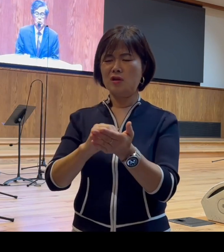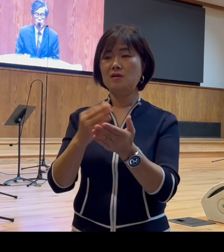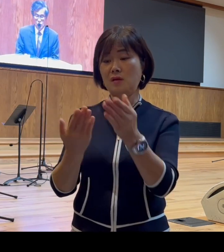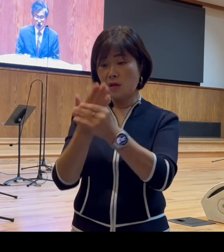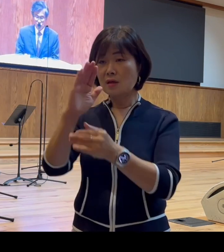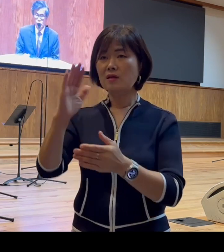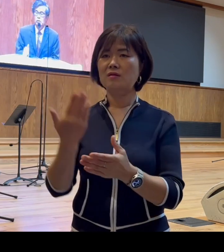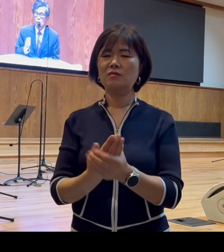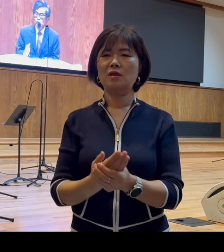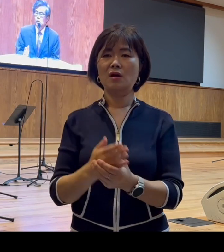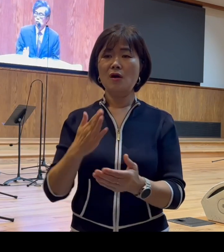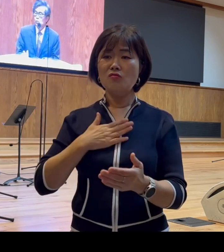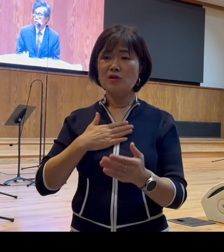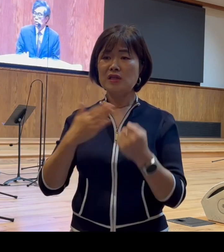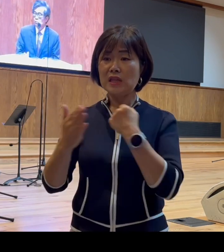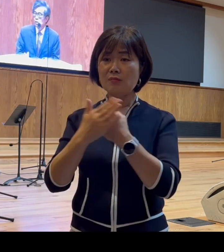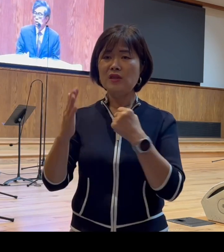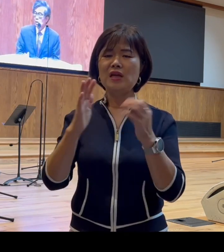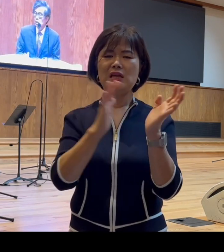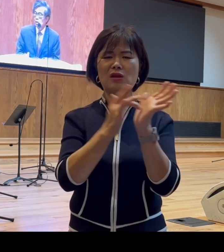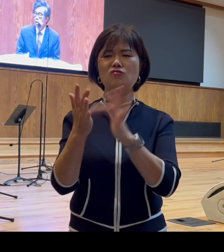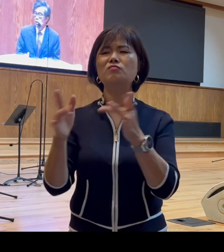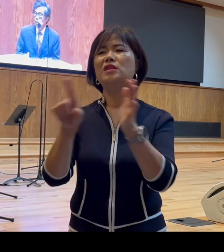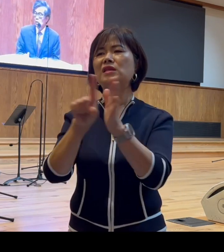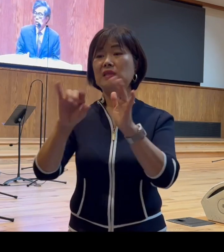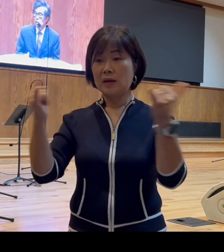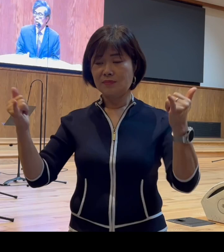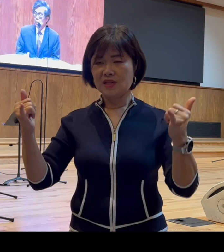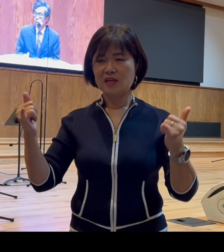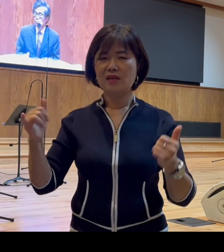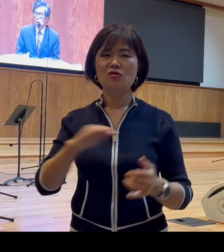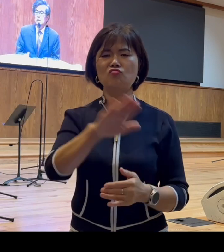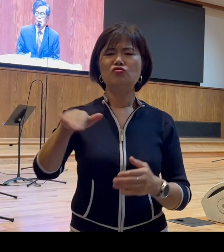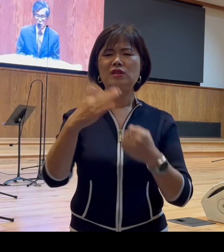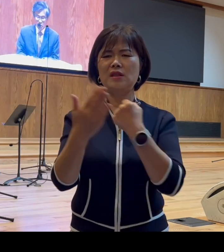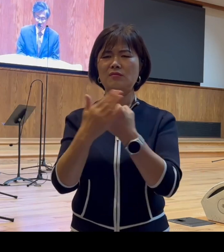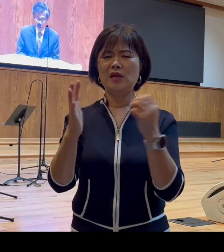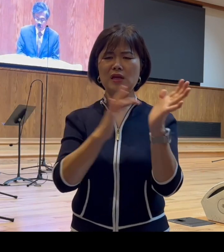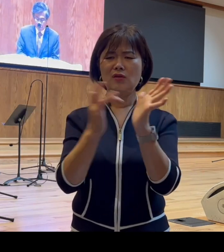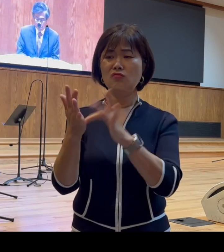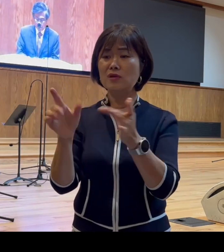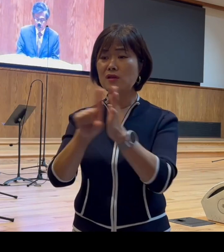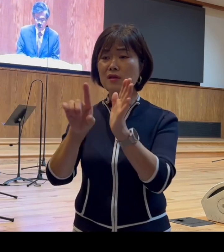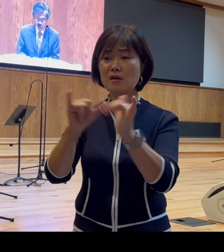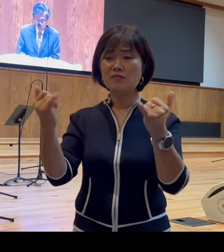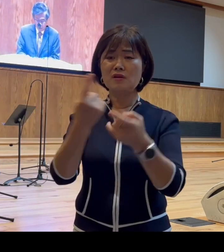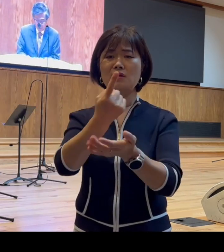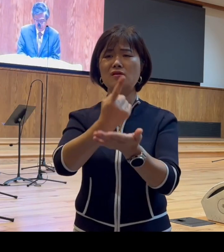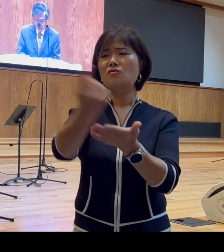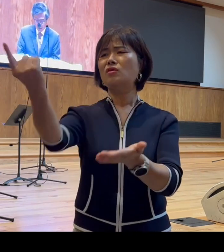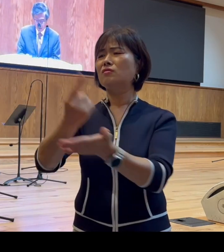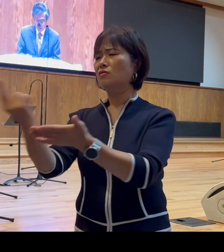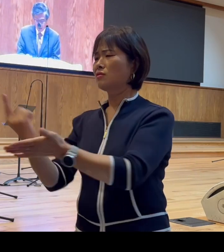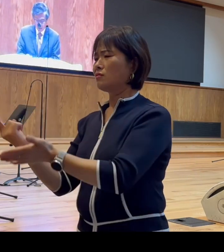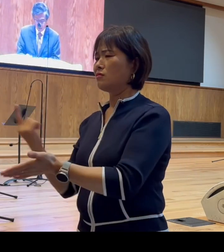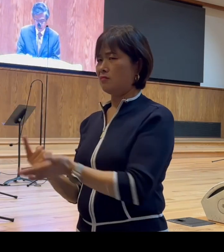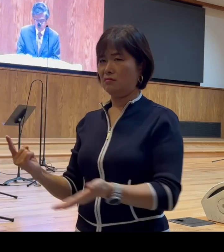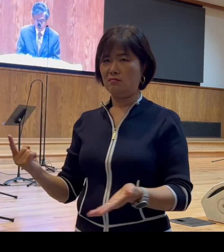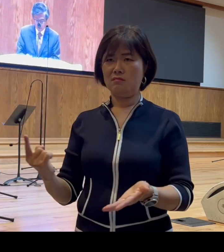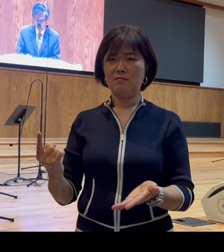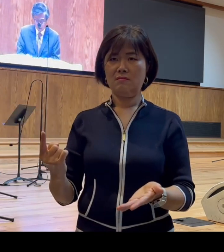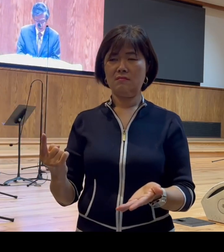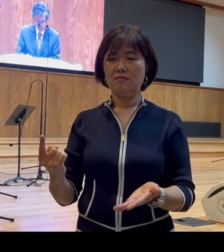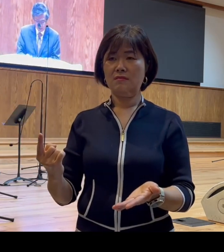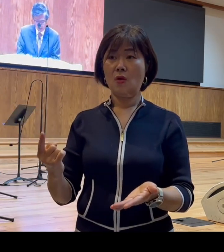거죠. 우리 때문에 예수 믿는 사람들이 많지 않게 되었다, 거의 없게 되었다,